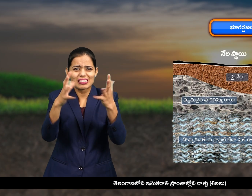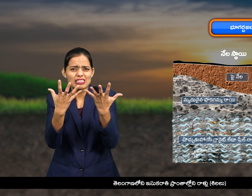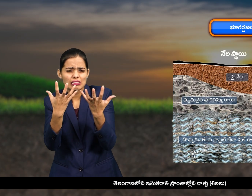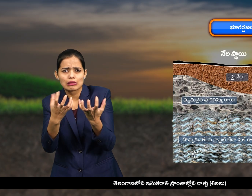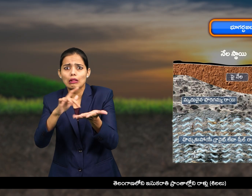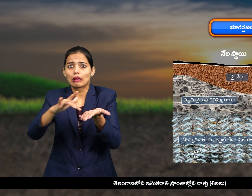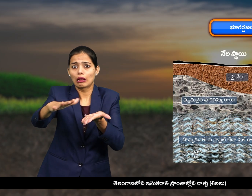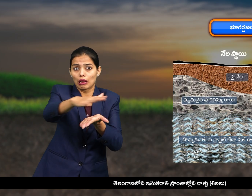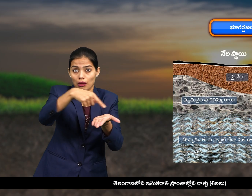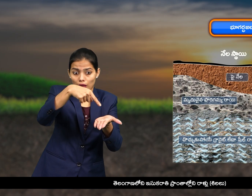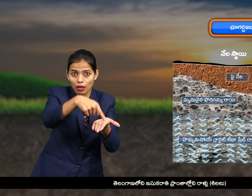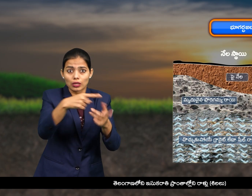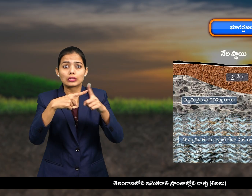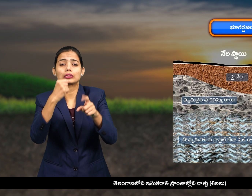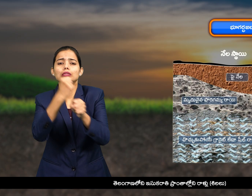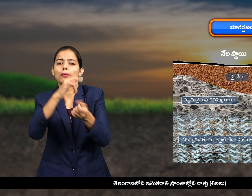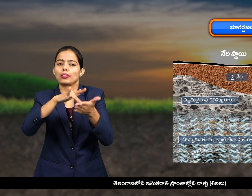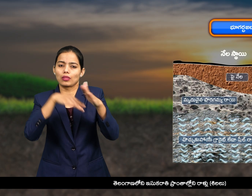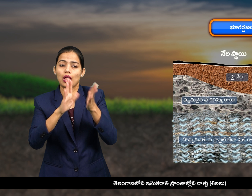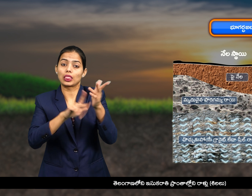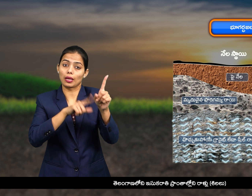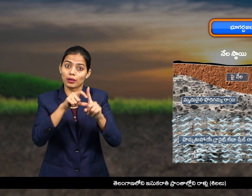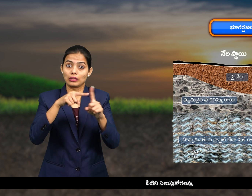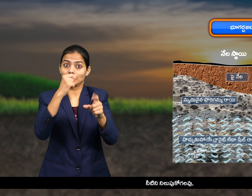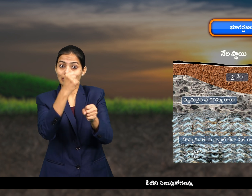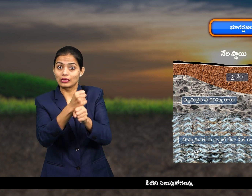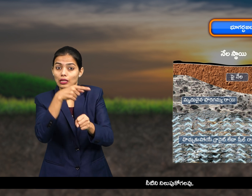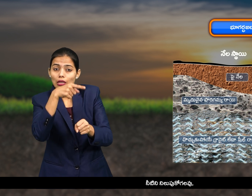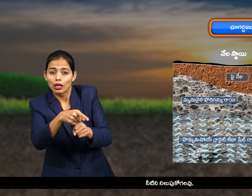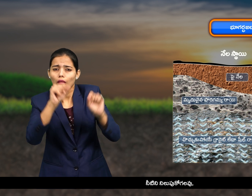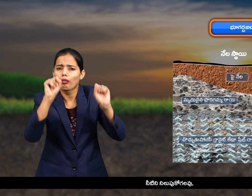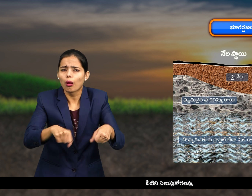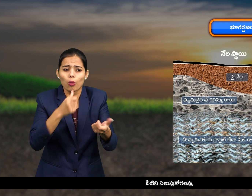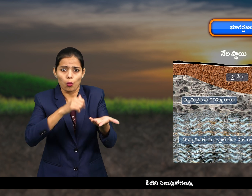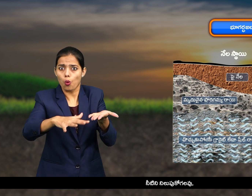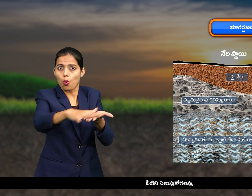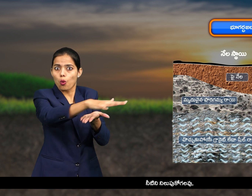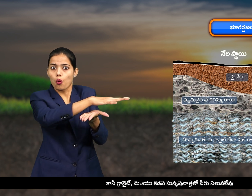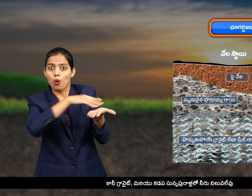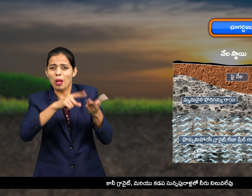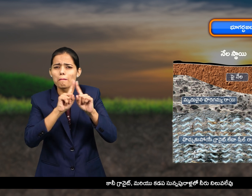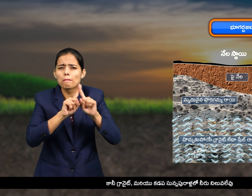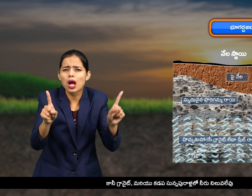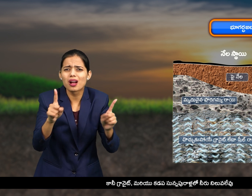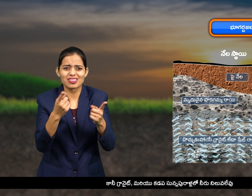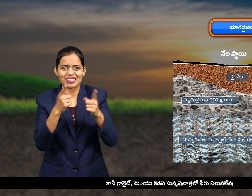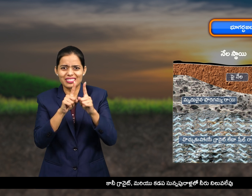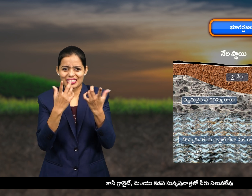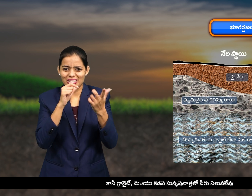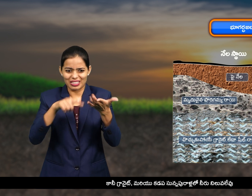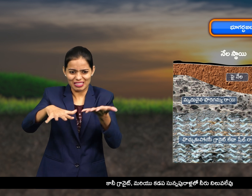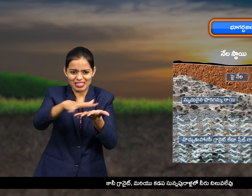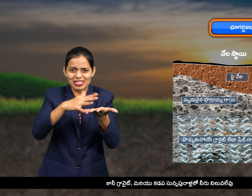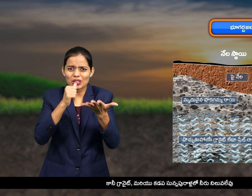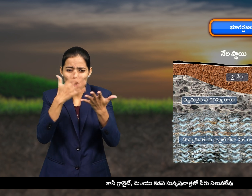తెలంగాణలోని ఇసుకరాతి ప్రాంతాల్లోని రాళ్లు నీటిని నిలుపుకోగలవు, కానీ